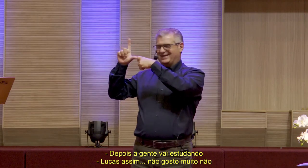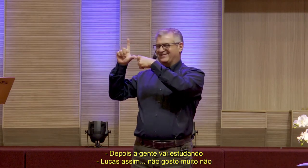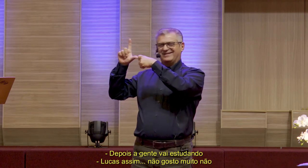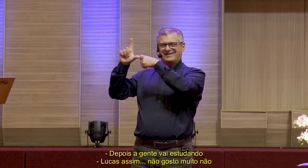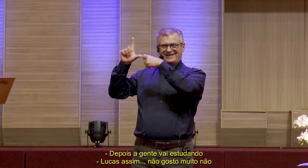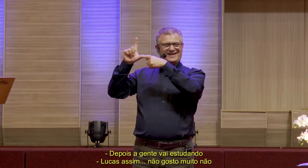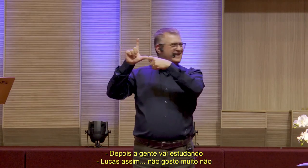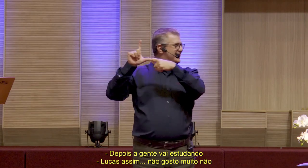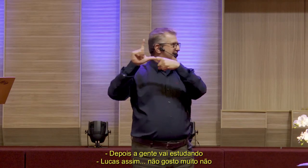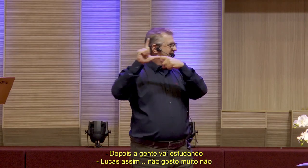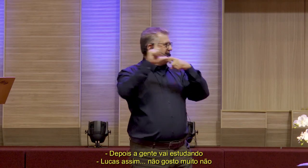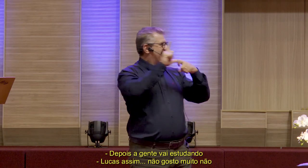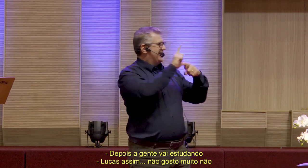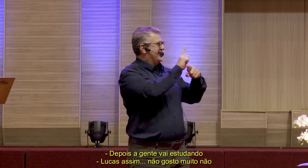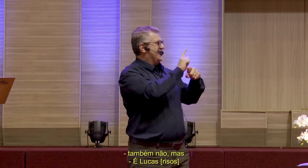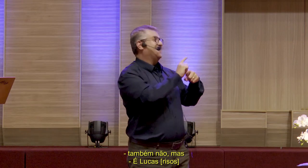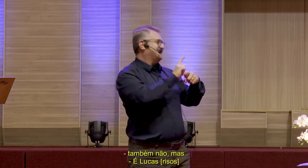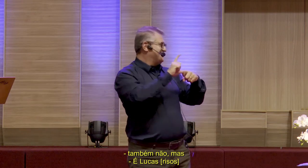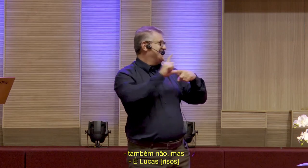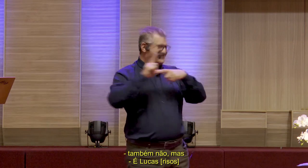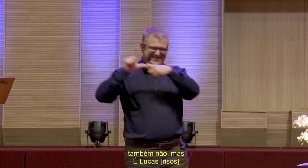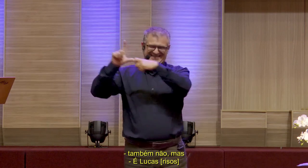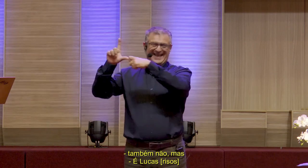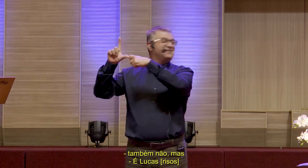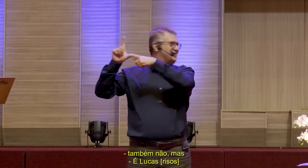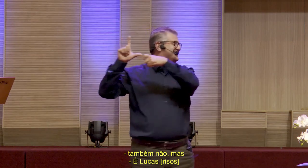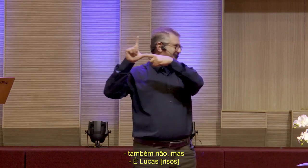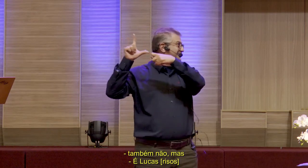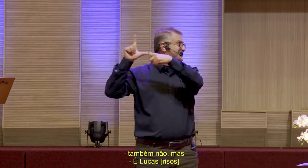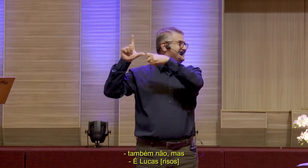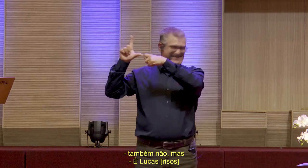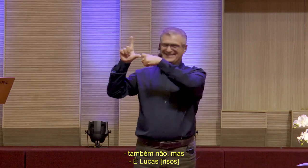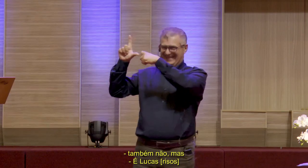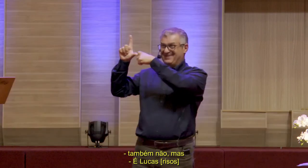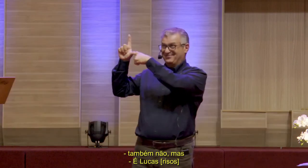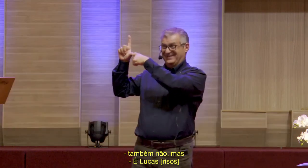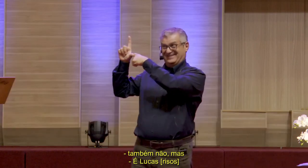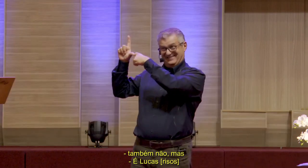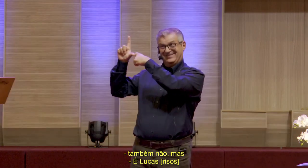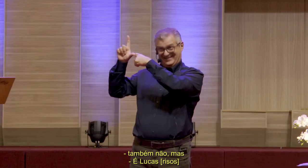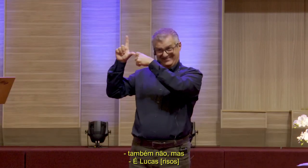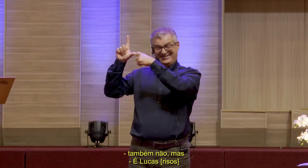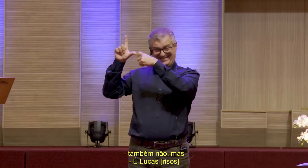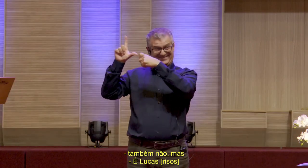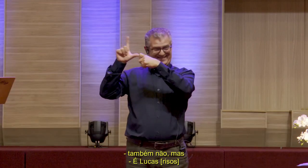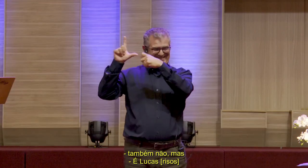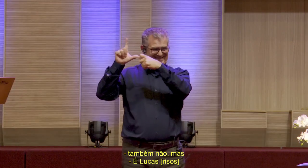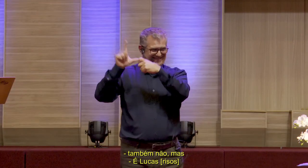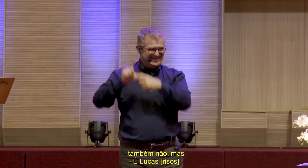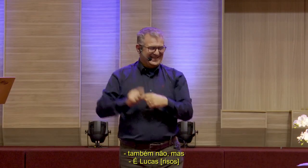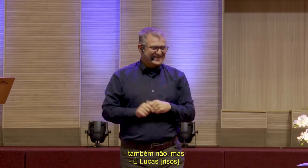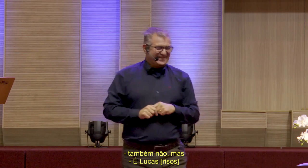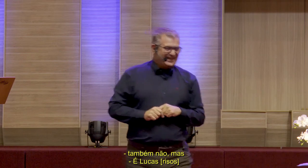Lucas assim eu não gosto muito não, mas... É, também não, mas é Lucas, é Lucas, é Lucas, é Lucas, Lucas, Lucas. Lucas. É Lucas.